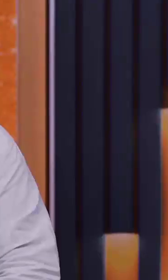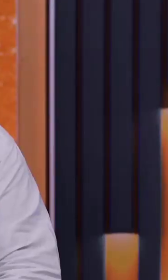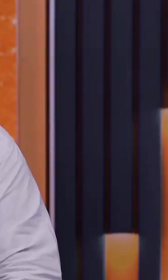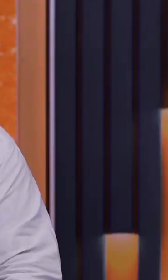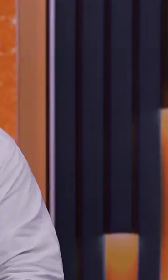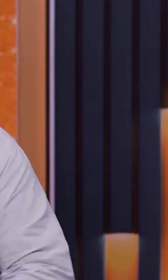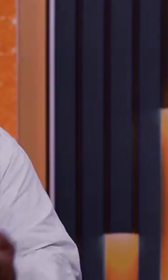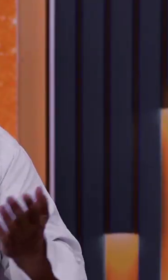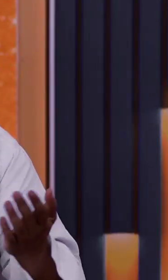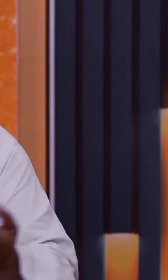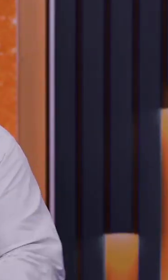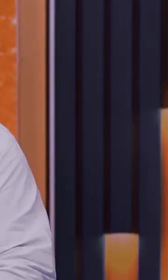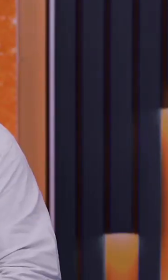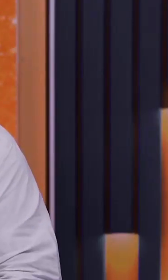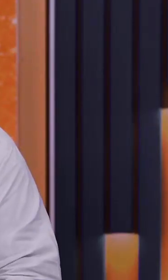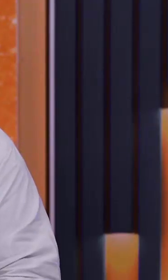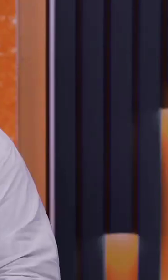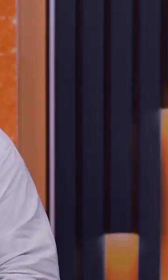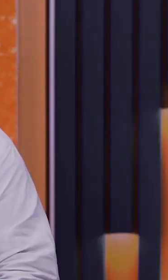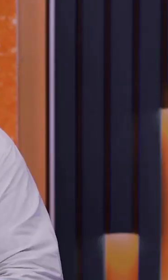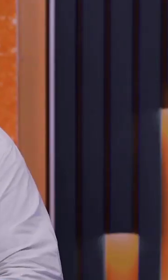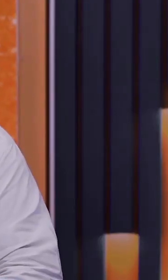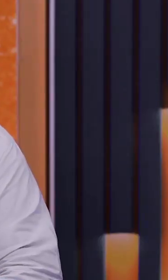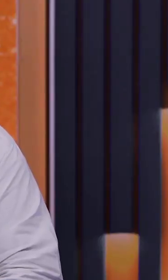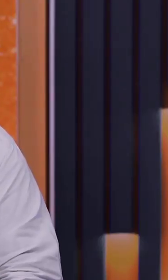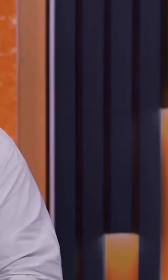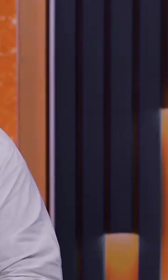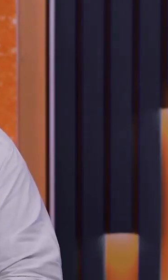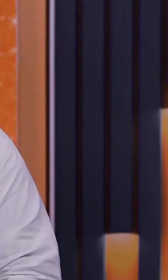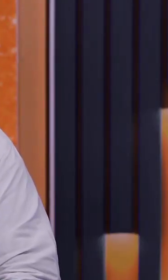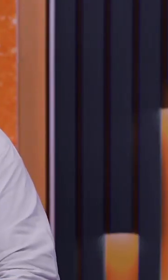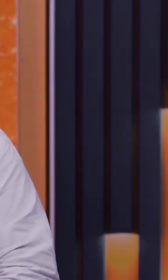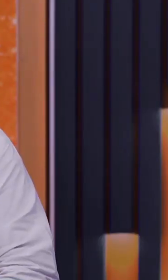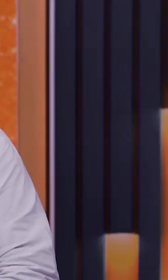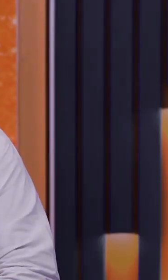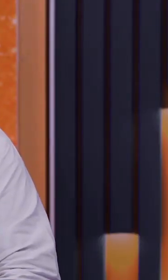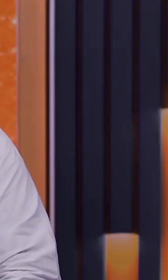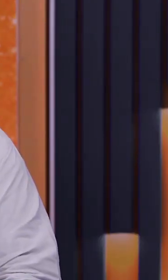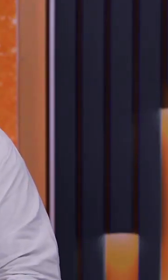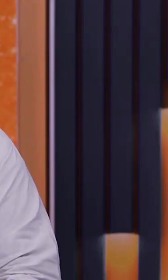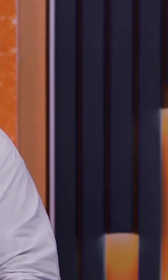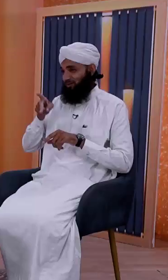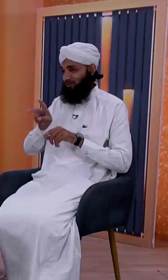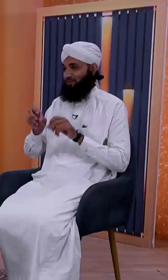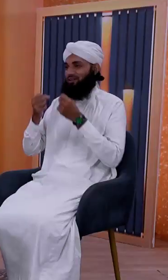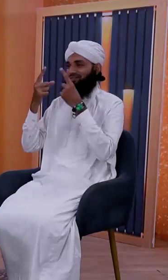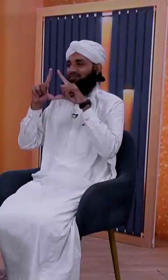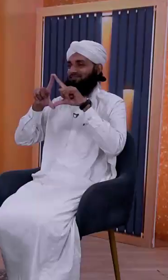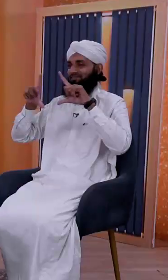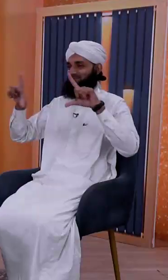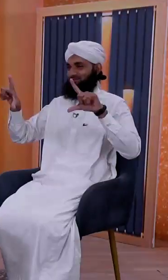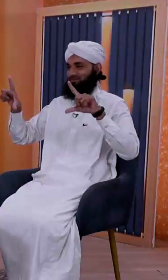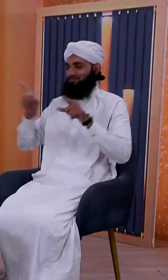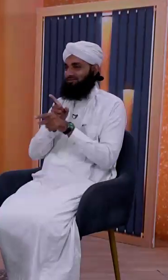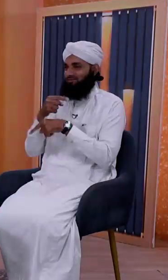مدنی چینل کے ناظرین اور یہاں موجود حاضرین، اللہ پاک کی رحمت سے ایک مرتبہ دوبارہ پھر ہم حاضر ہو گئے ہیں پروگرام لے کر، آئیں کچھ